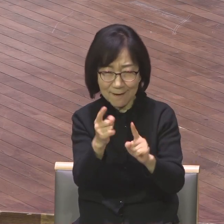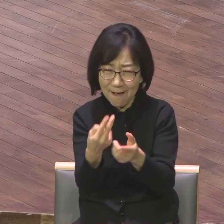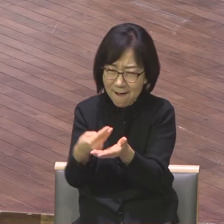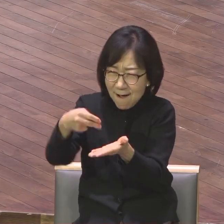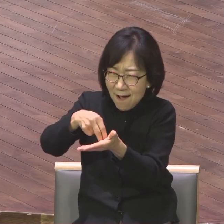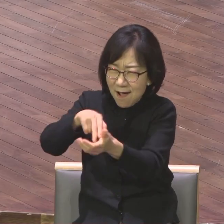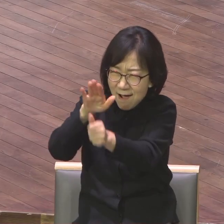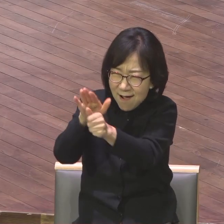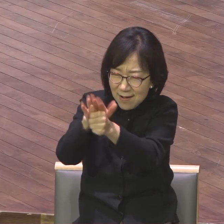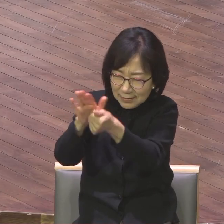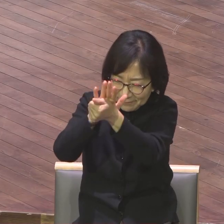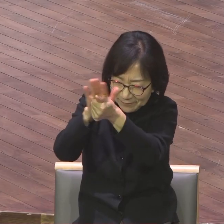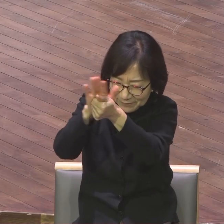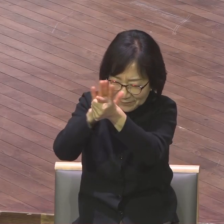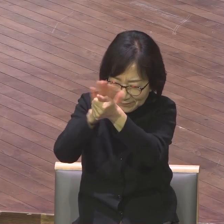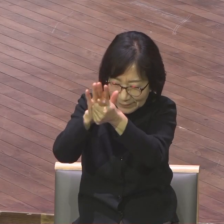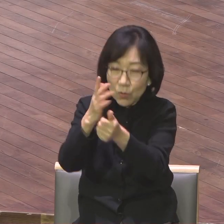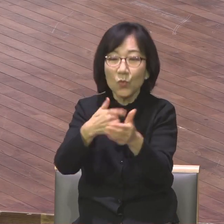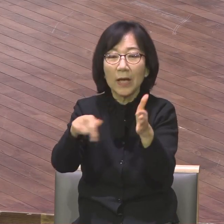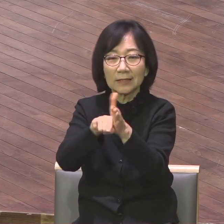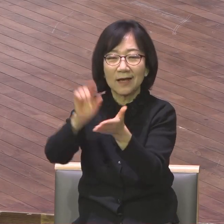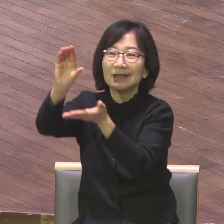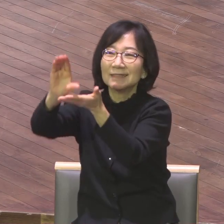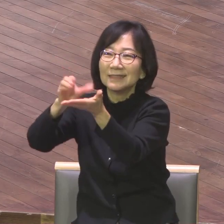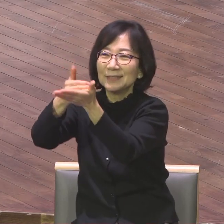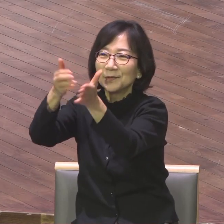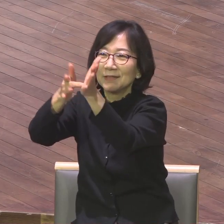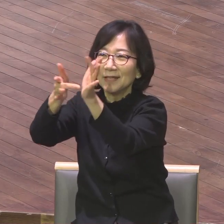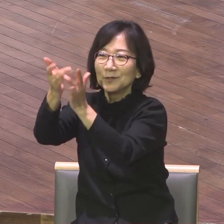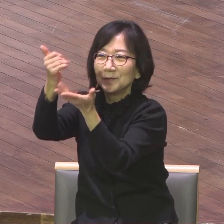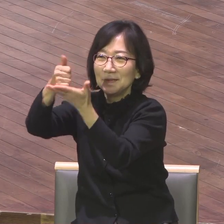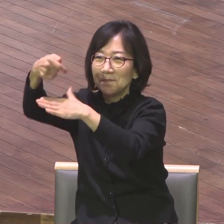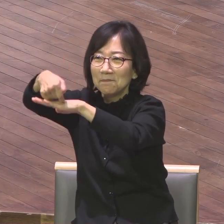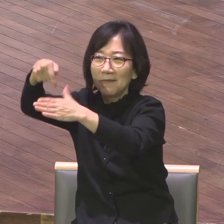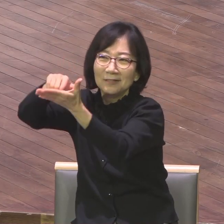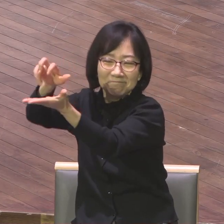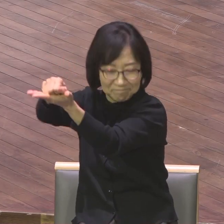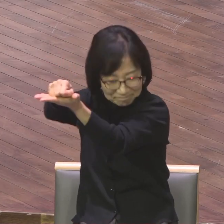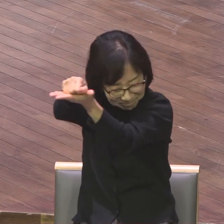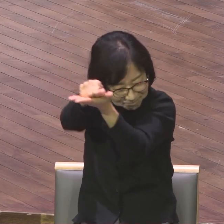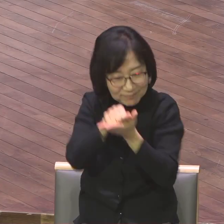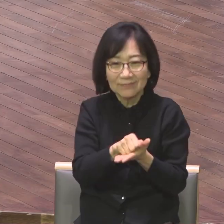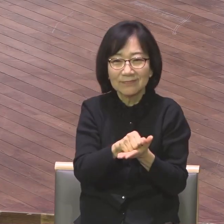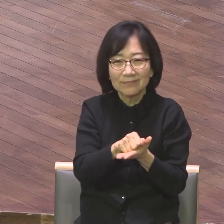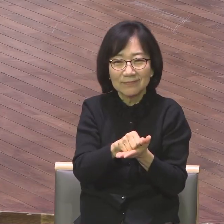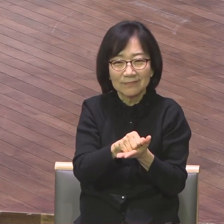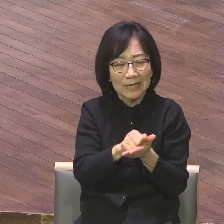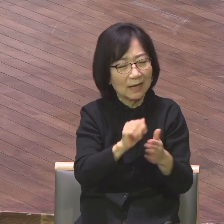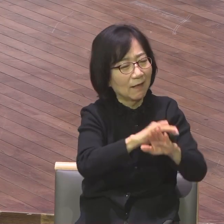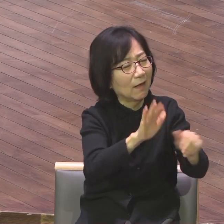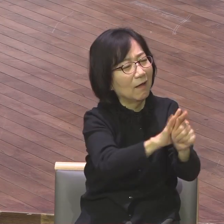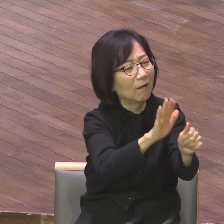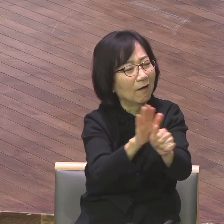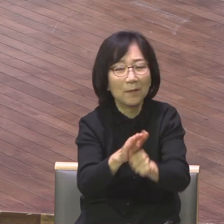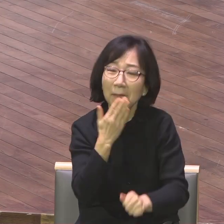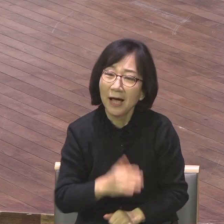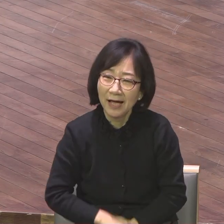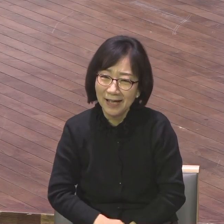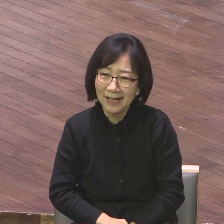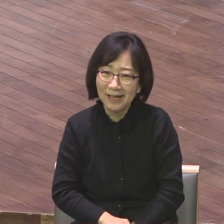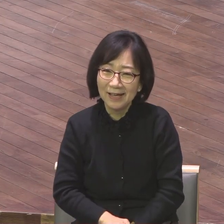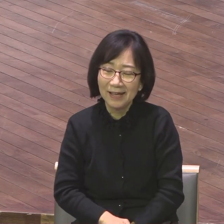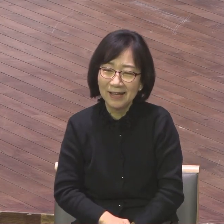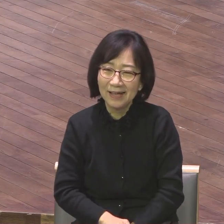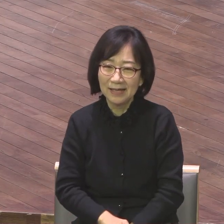그리스도 예수의 마음을 품으라. 이 마음을 품어야만 이 문제 해결할 수 있습니다. 그리스도 예수의 마음,